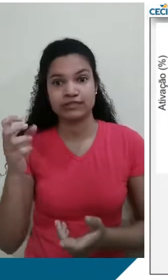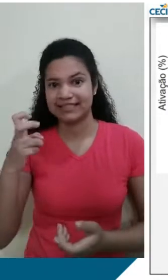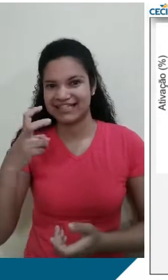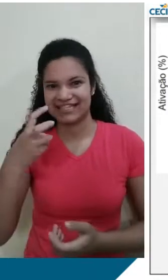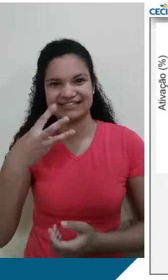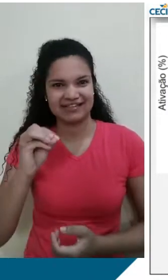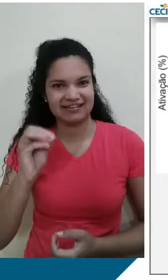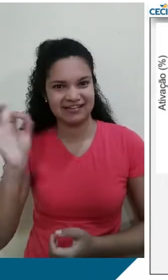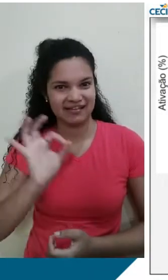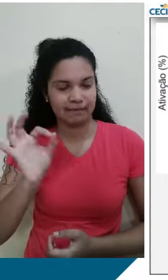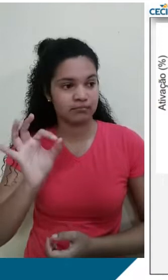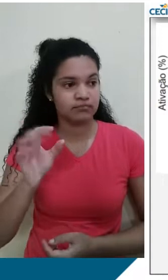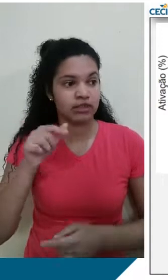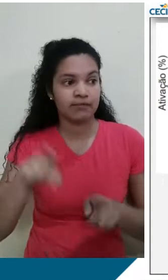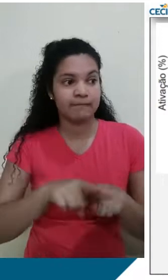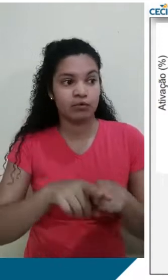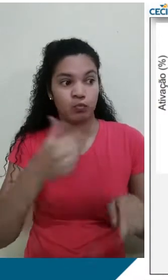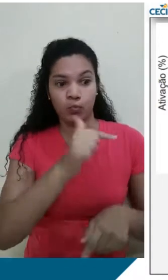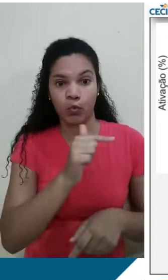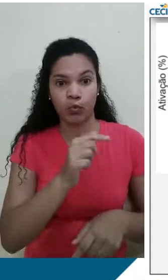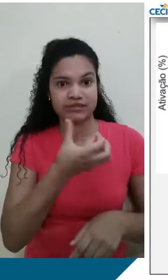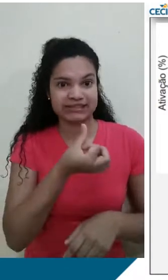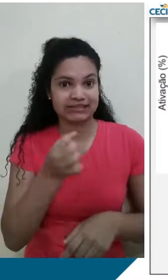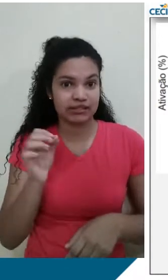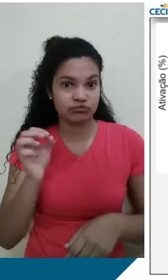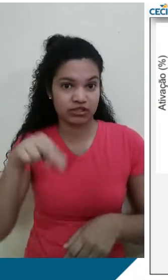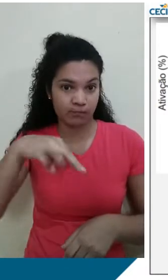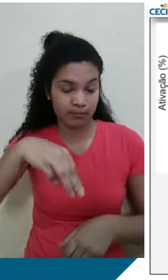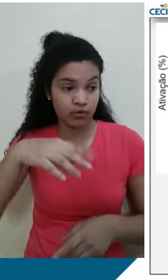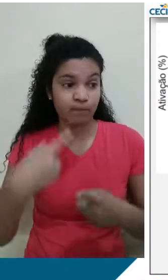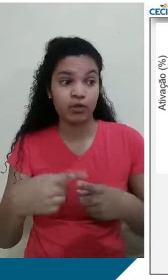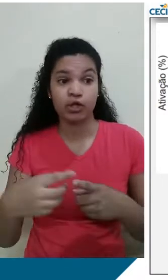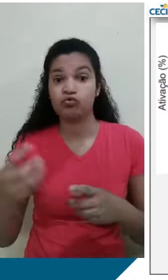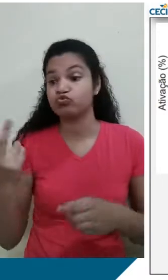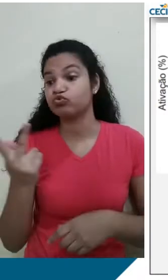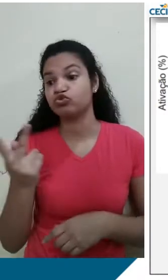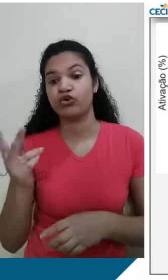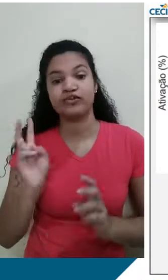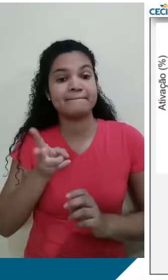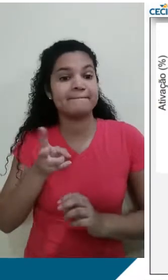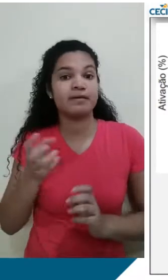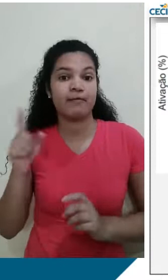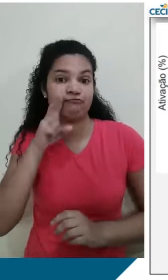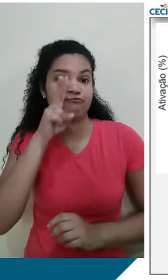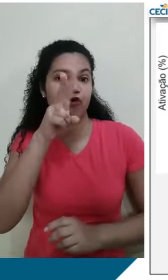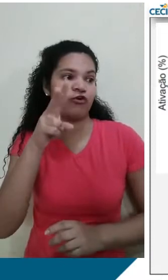de 530 e de 600 nanômetros, pois ambos estimulam o pigmento vermelho na mesma